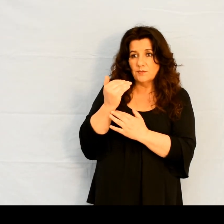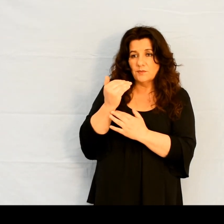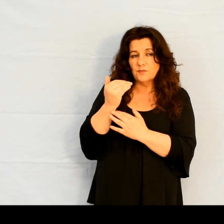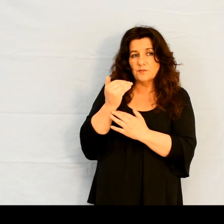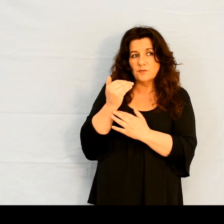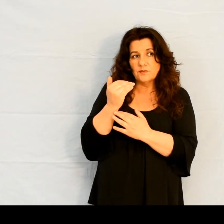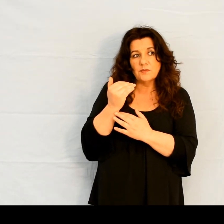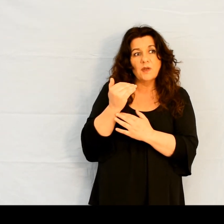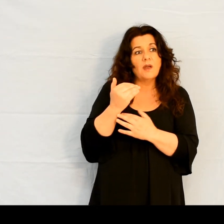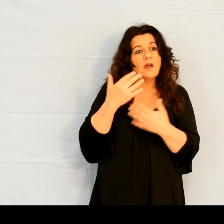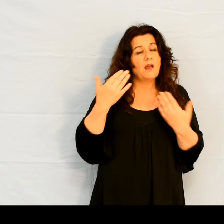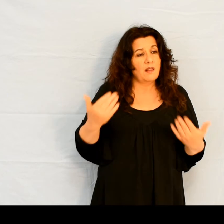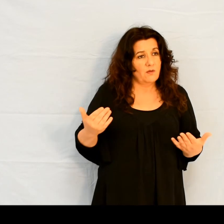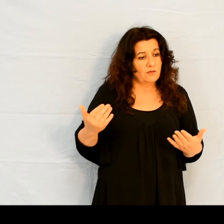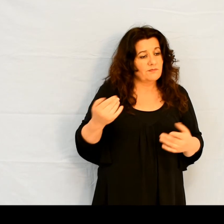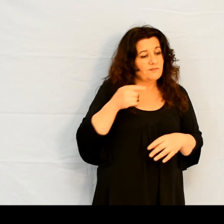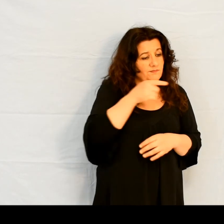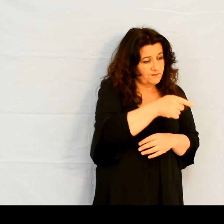Eh bien, tu diras à la maison d'Israël,